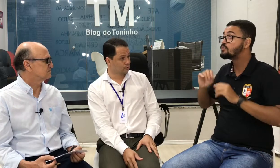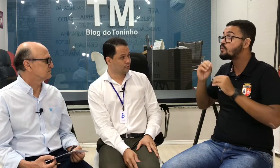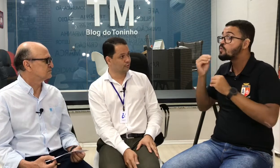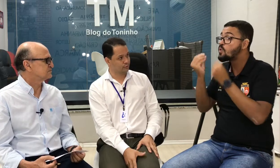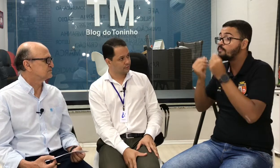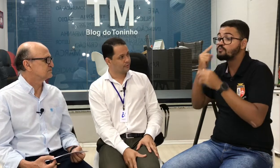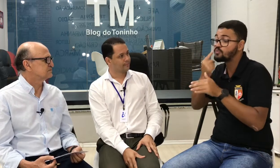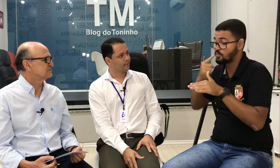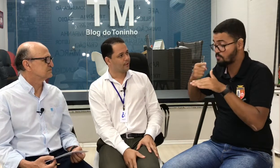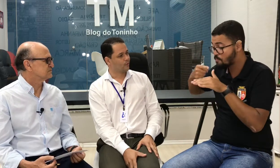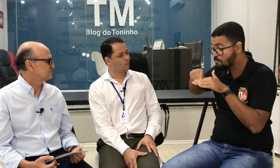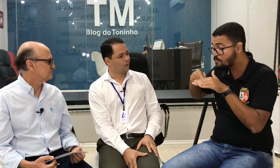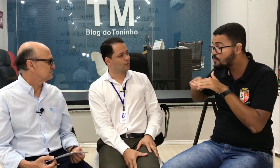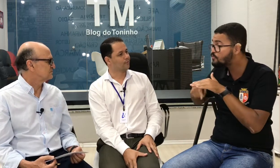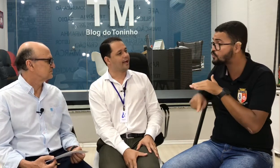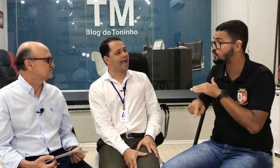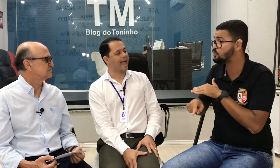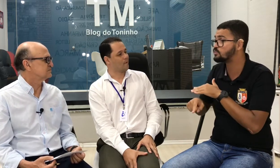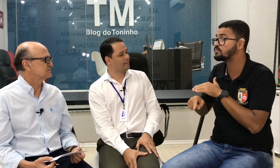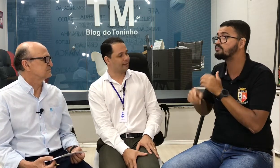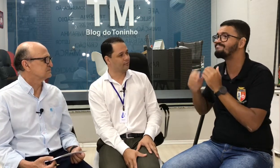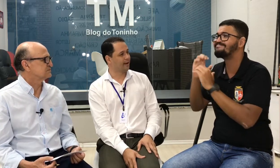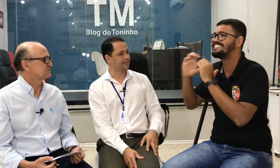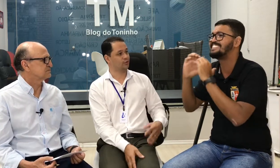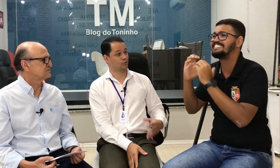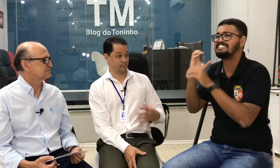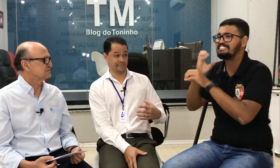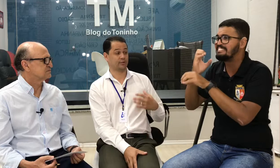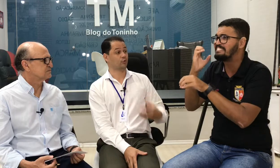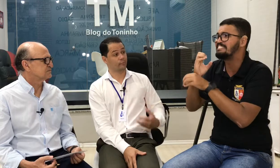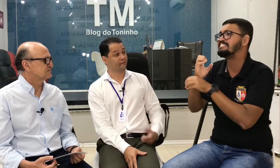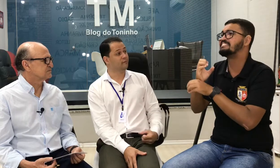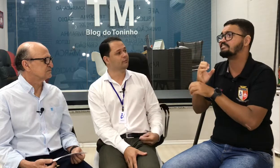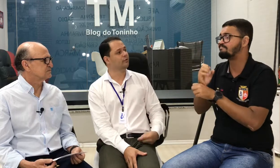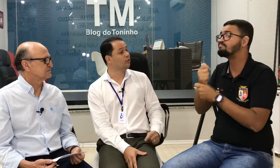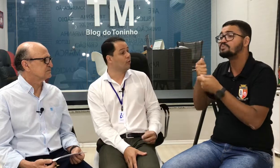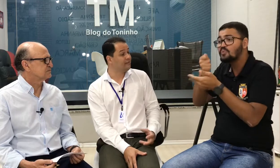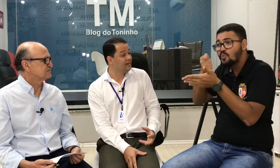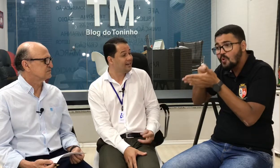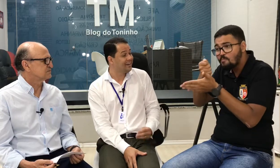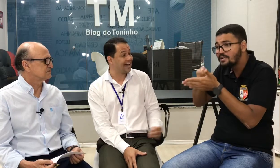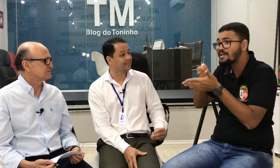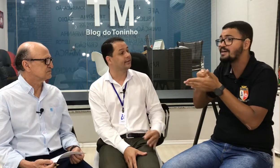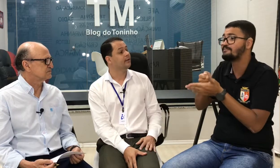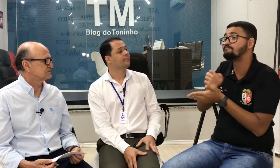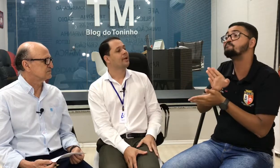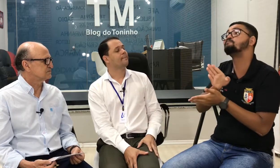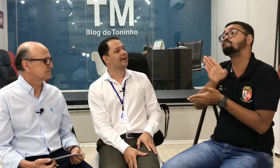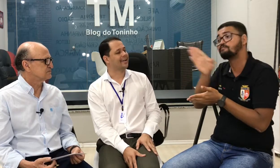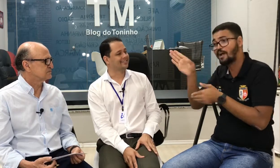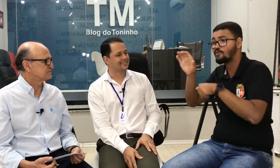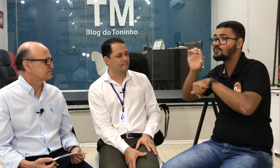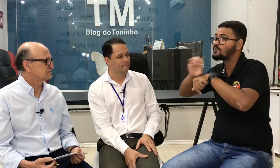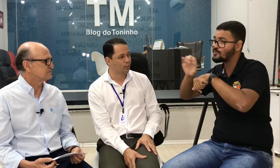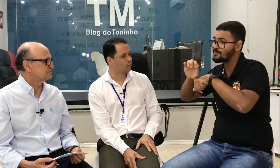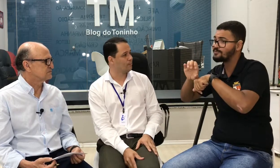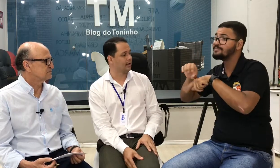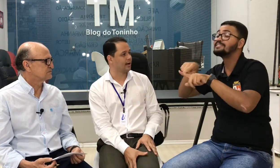surdos, como eu, é complicado demais. Tem surdo, por exemplo, que é surdo profundo, que não ouve nada. Para esses é muito complicado. E